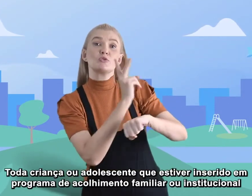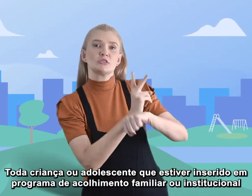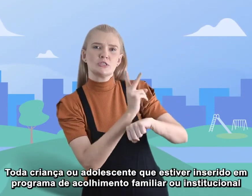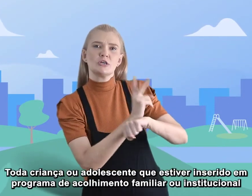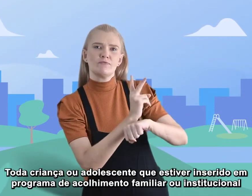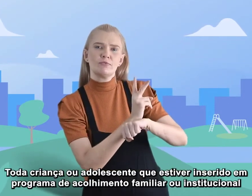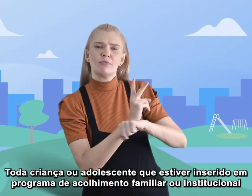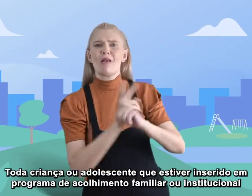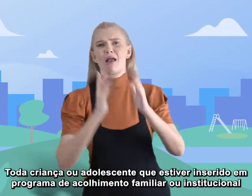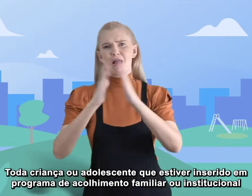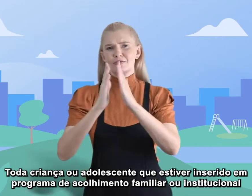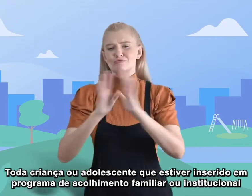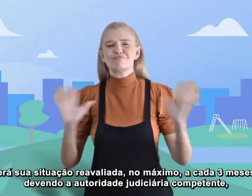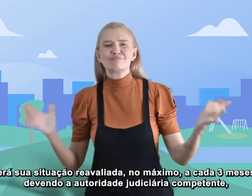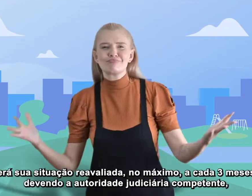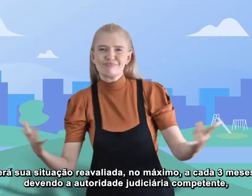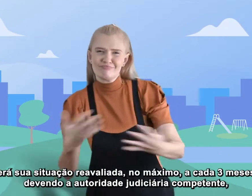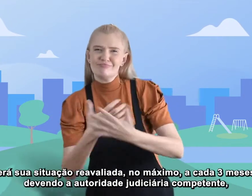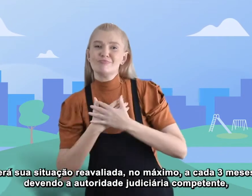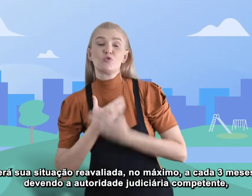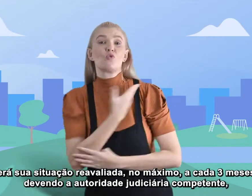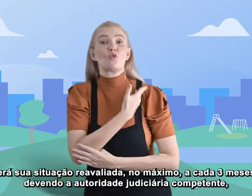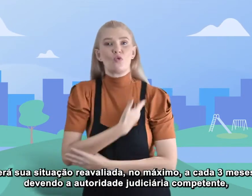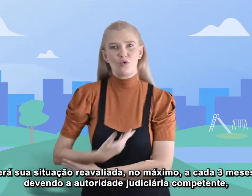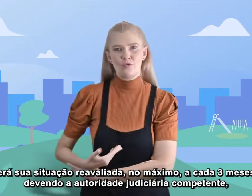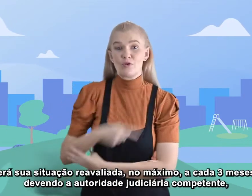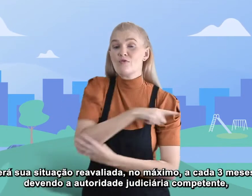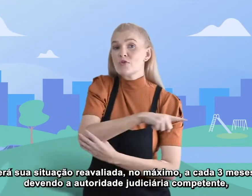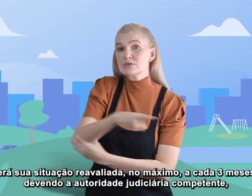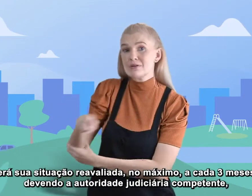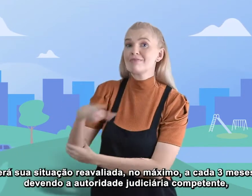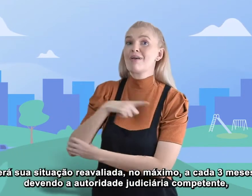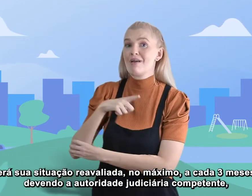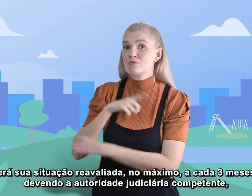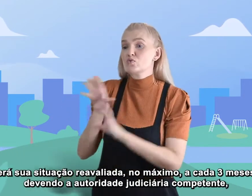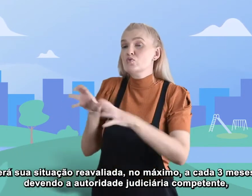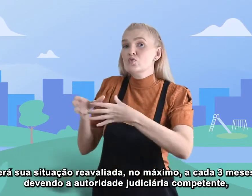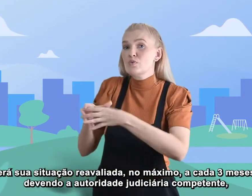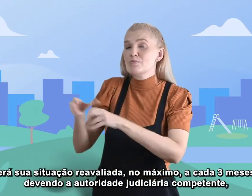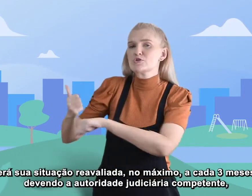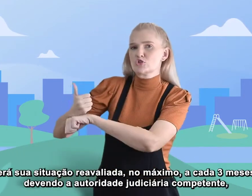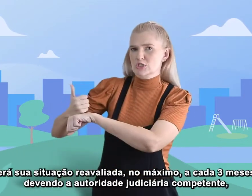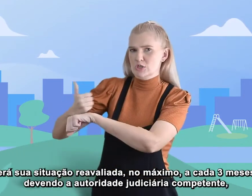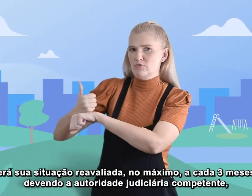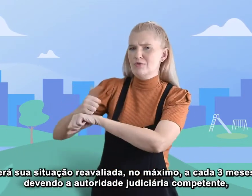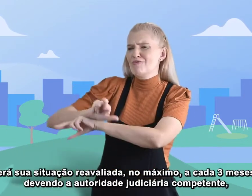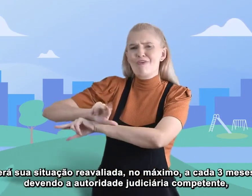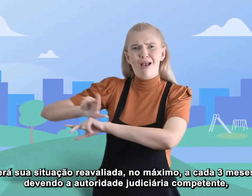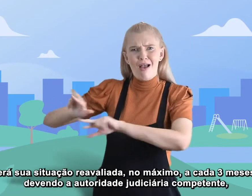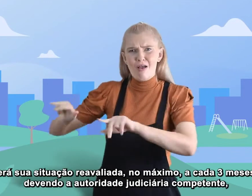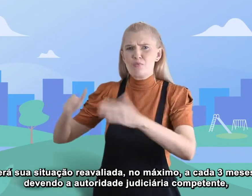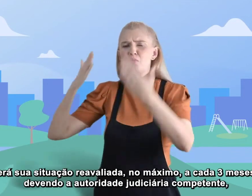ou institucional terá sua situação reavaliada, no máximo, a cada 3 meses, devendo a